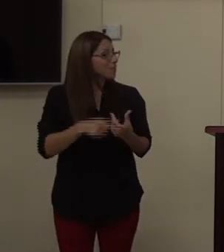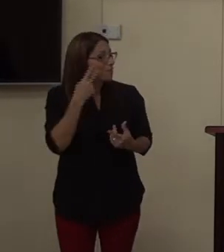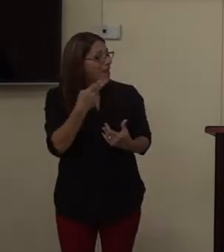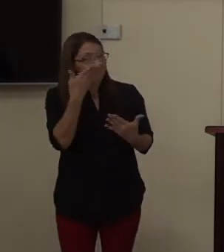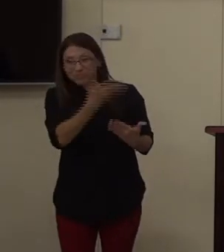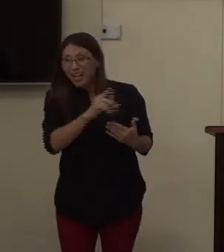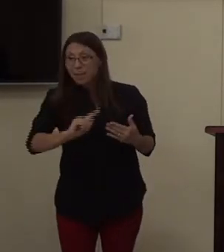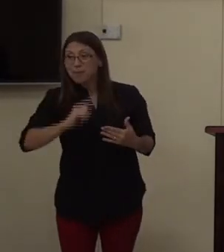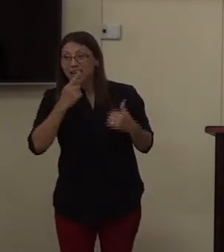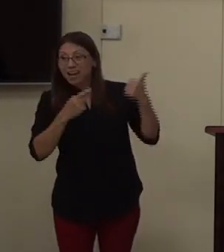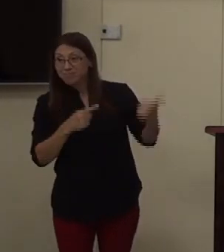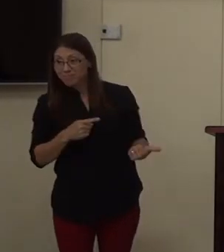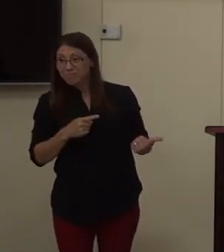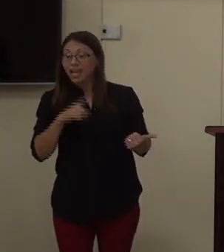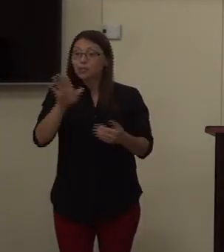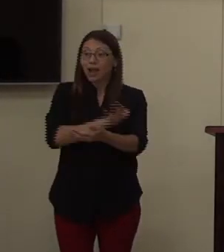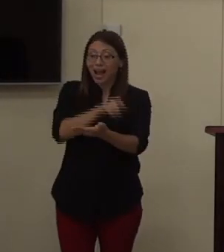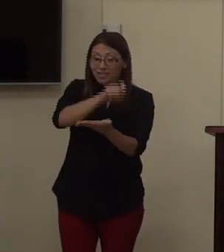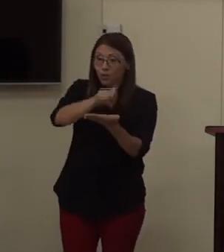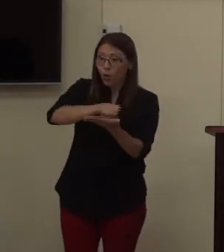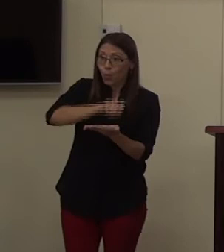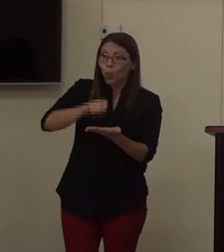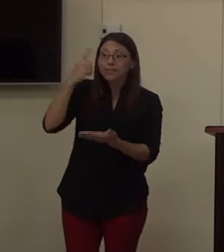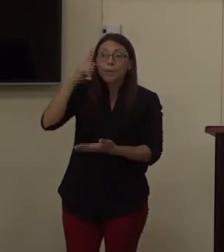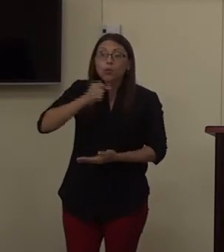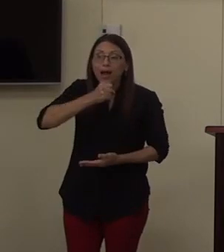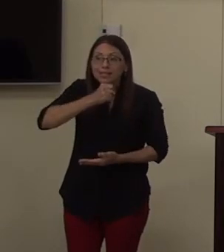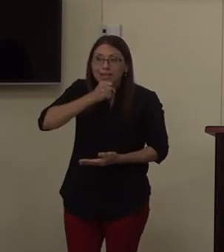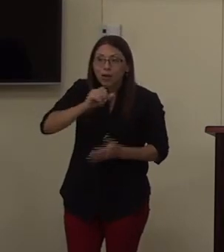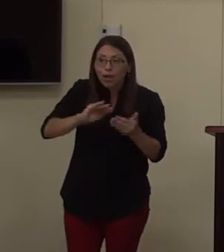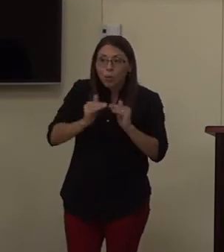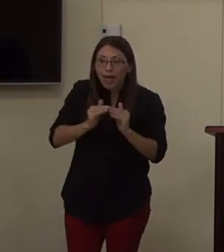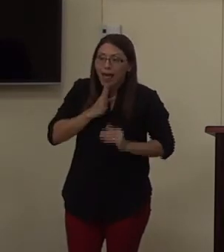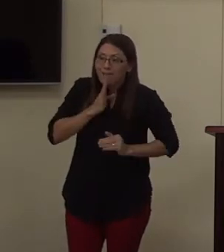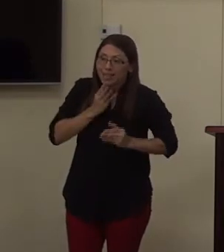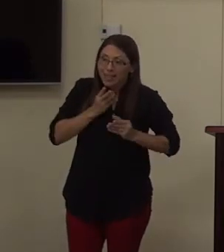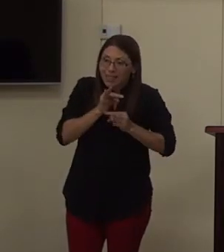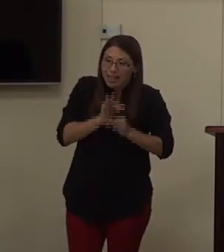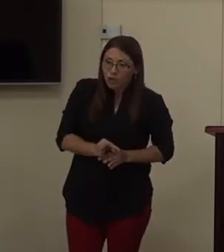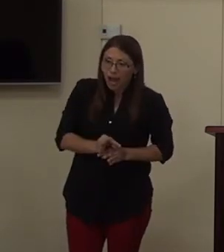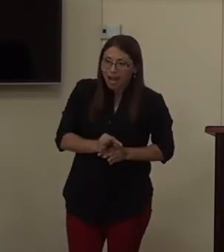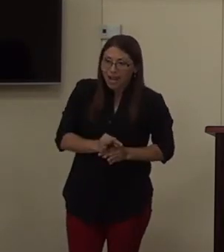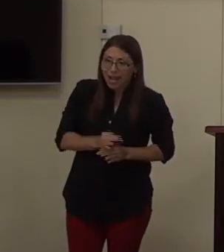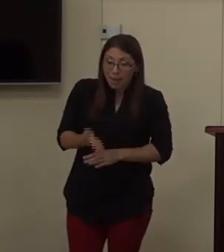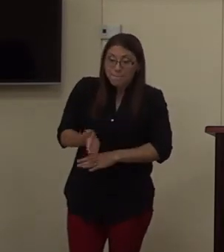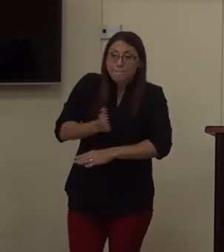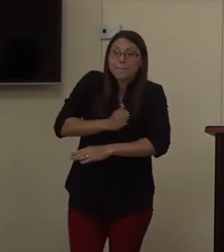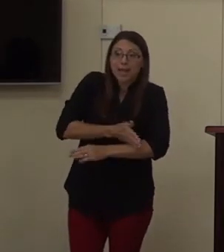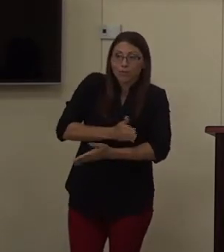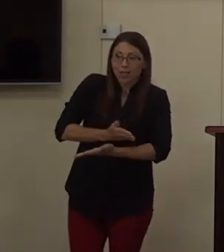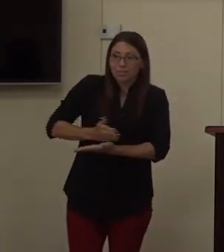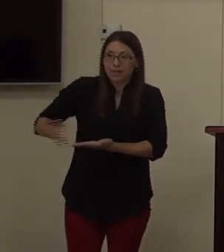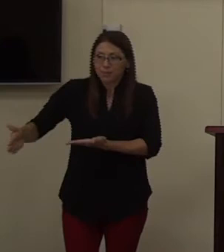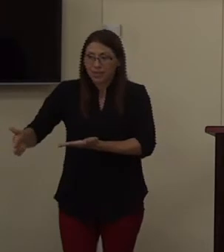la primera es una canción compuesta por un anciano de la comunidad, hablante tradicional, además previo al desplazamiento, y